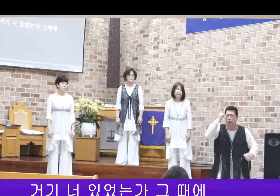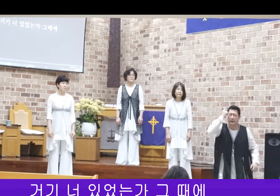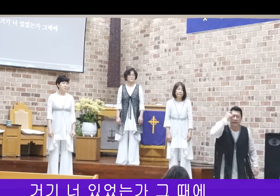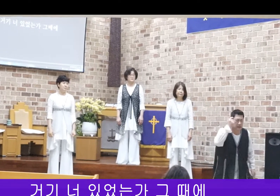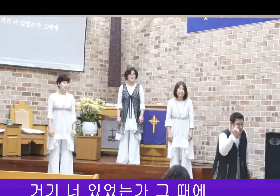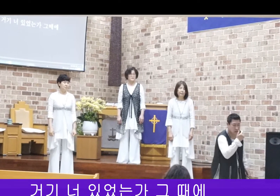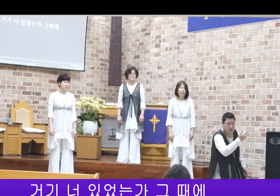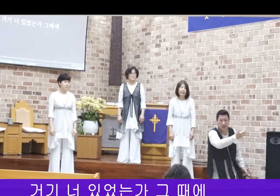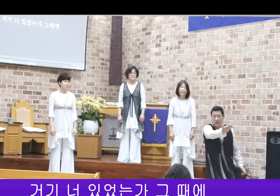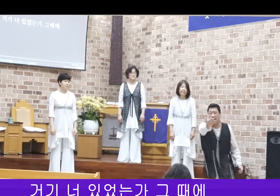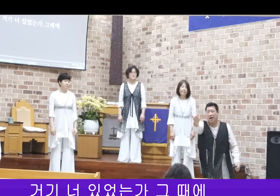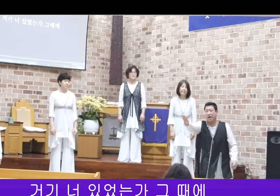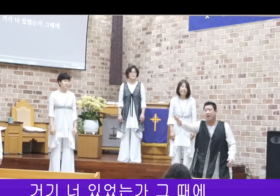있었는가